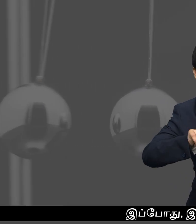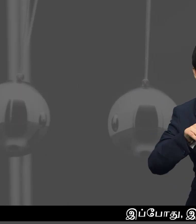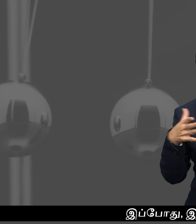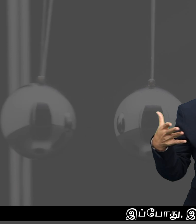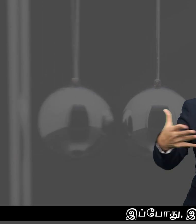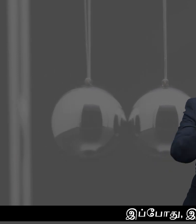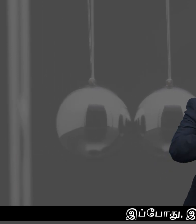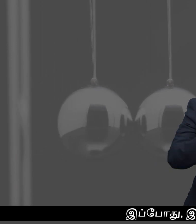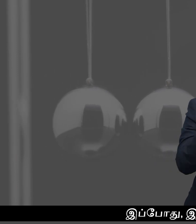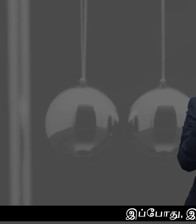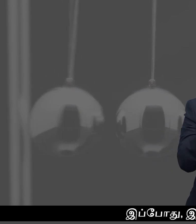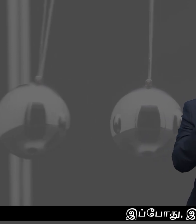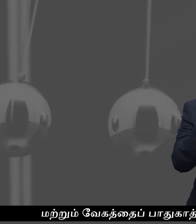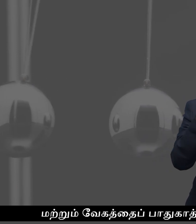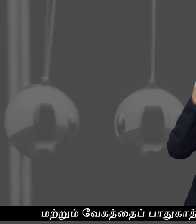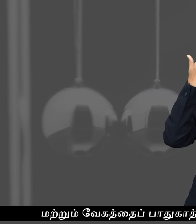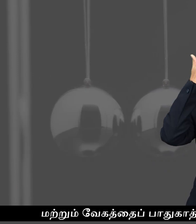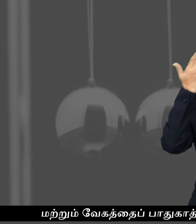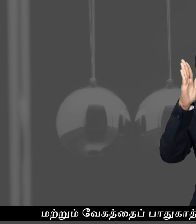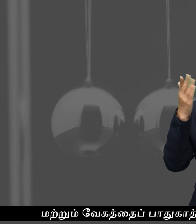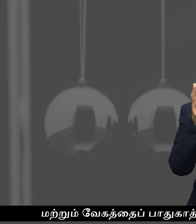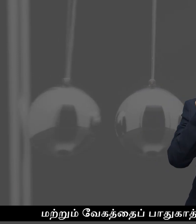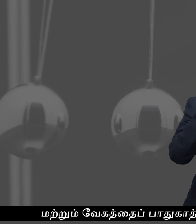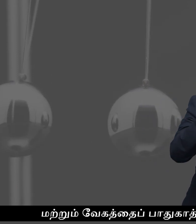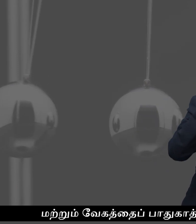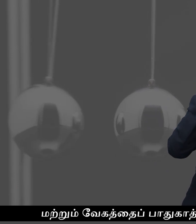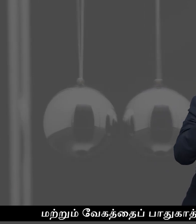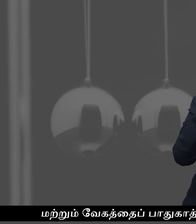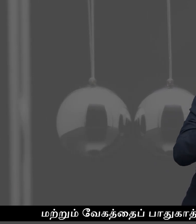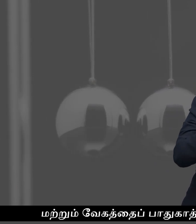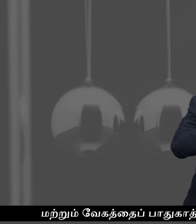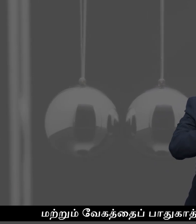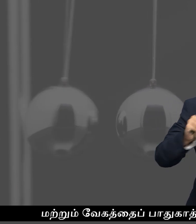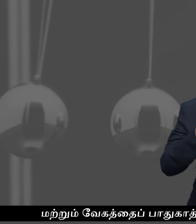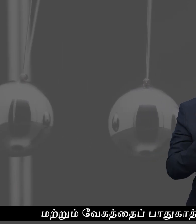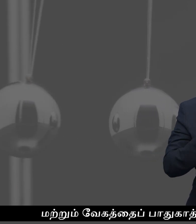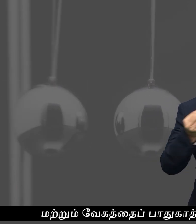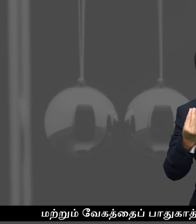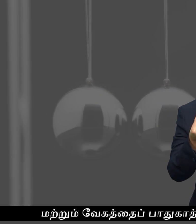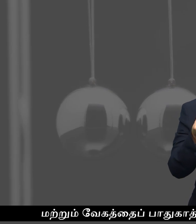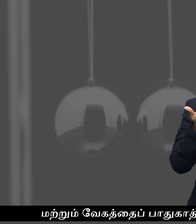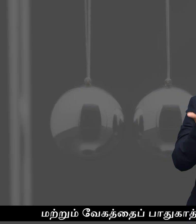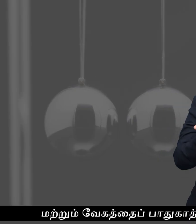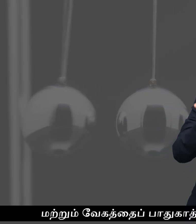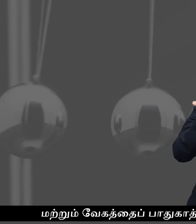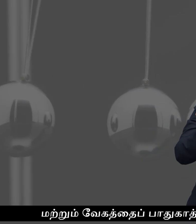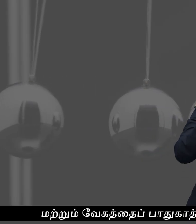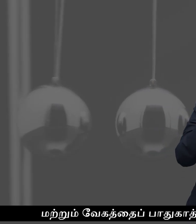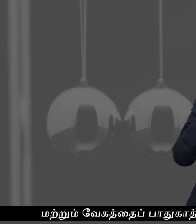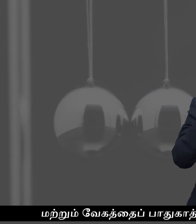இயக்கத்தின் மூன்றாவது விதி மற்றும் வேகத்தை பாதுகாத்தல் பற்றிய சில தகவல்களை